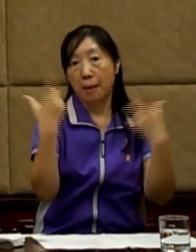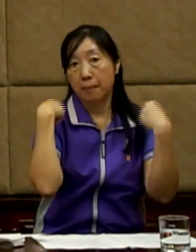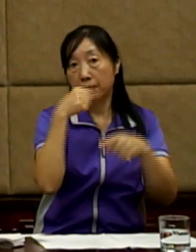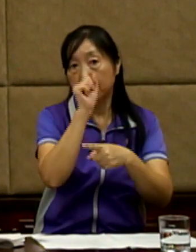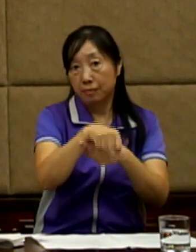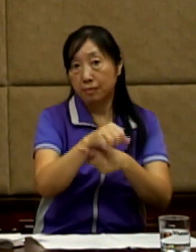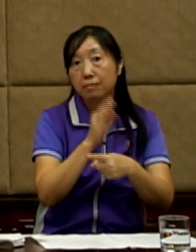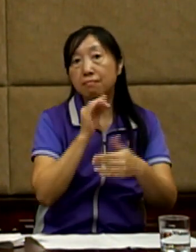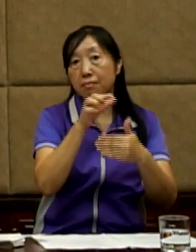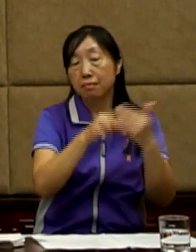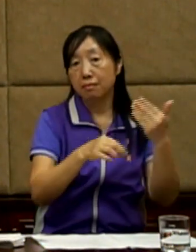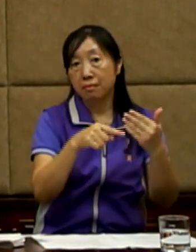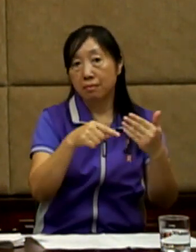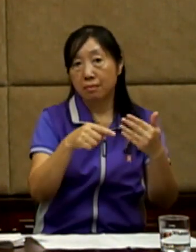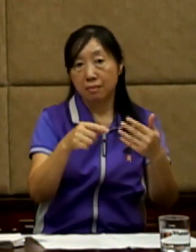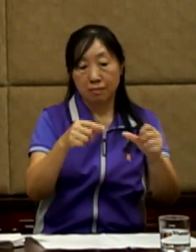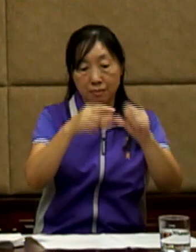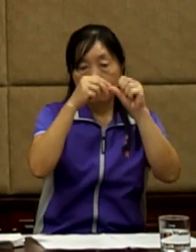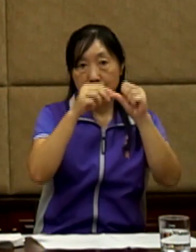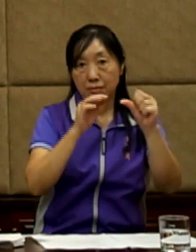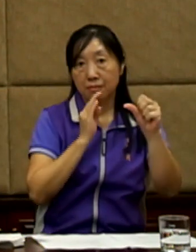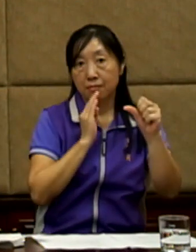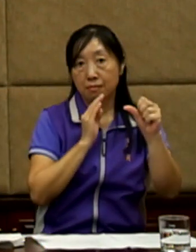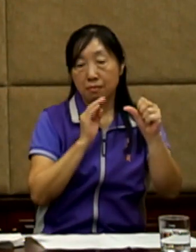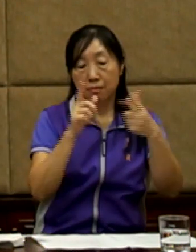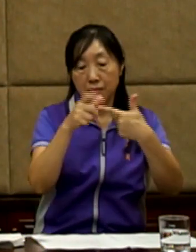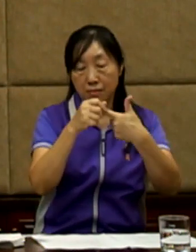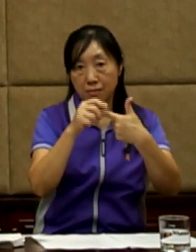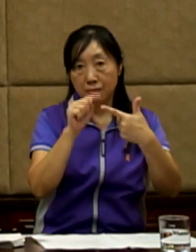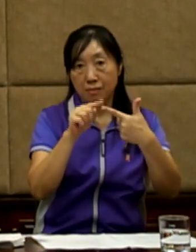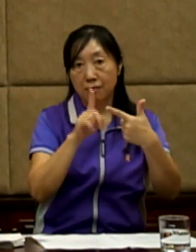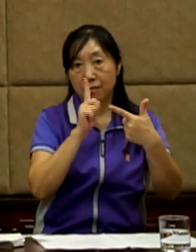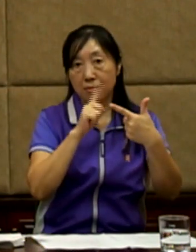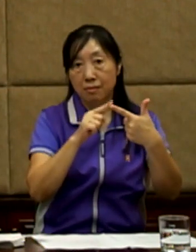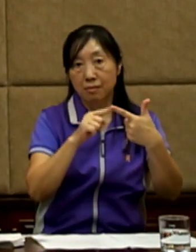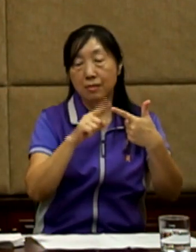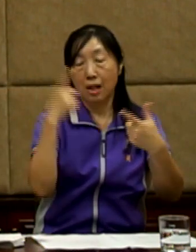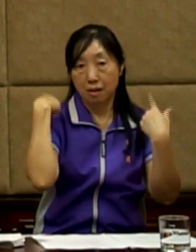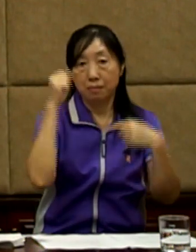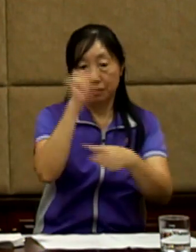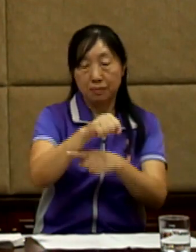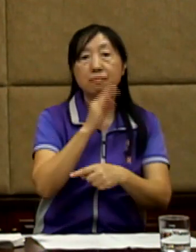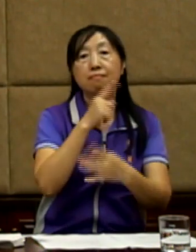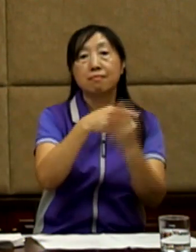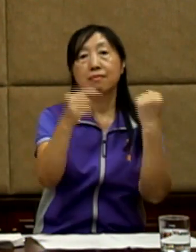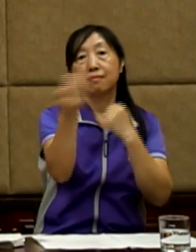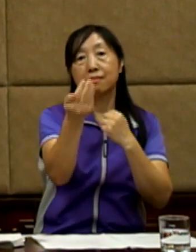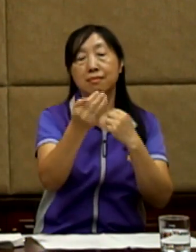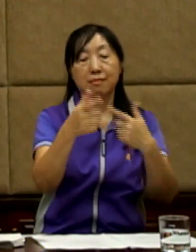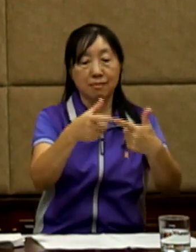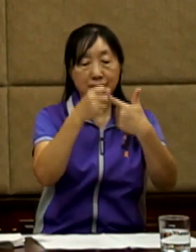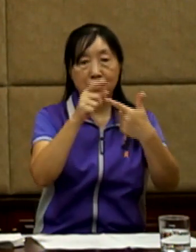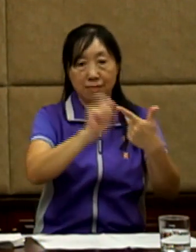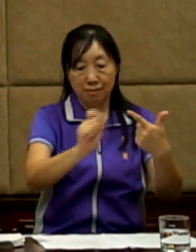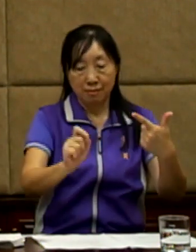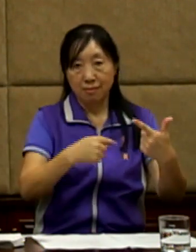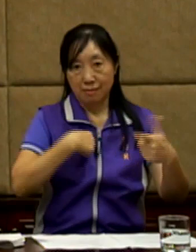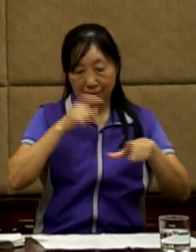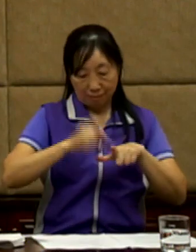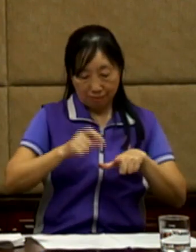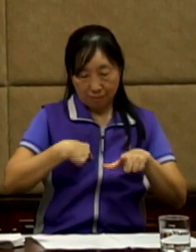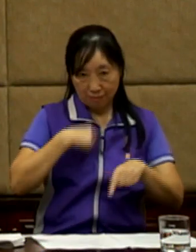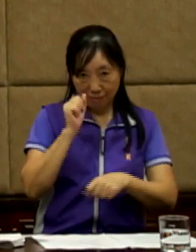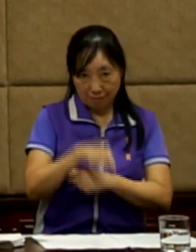项里面有第5点，就他有第六点，他的承诺有9大点，他的第六点是写的本公司承